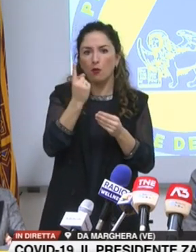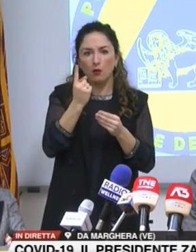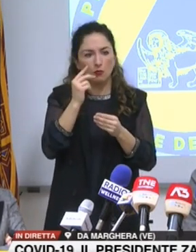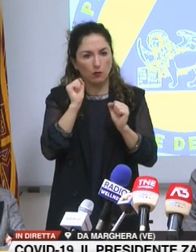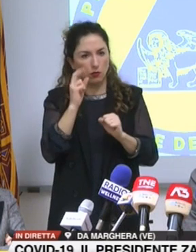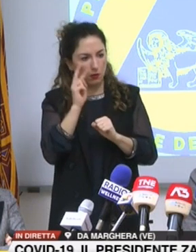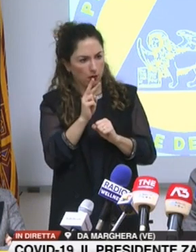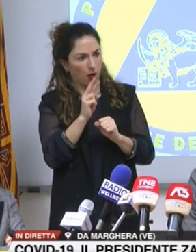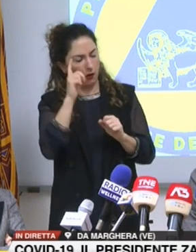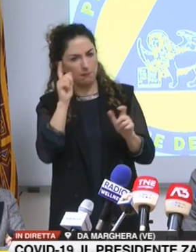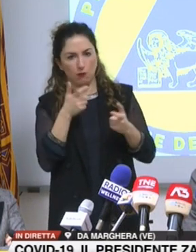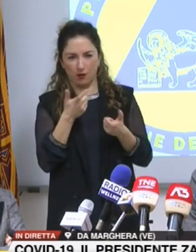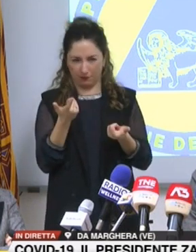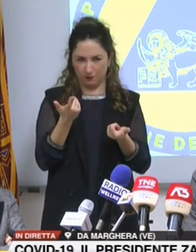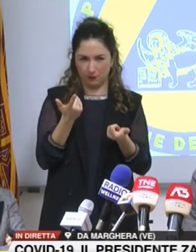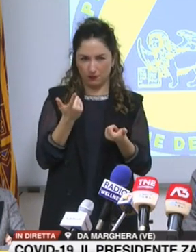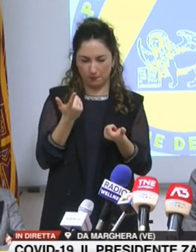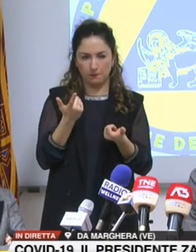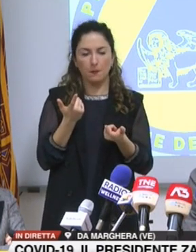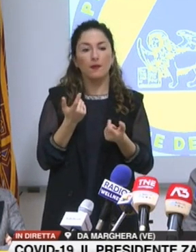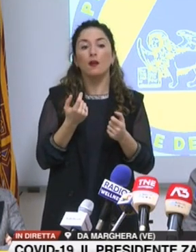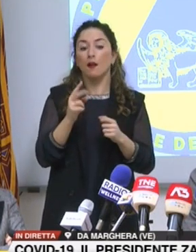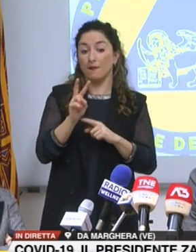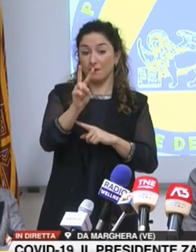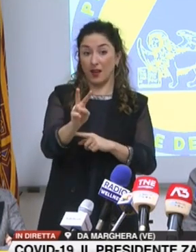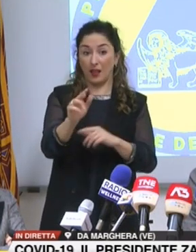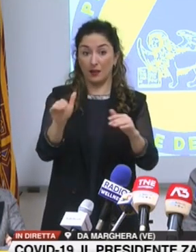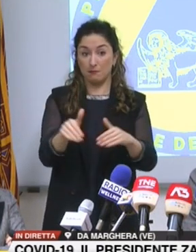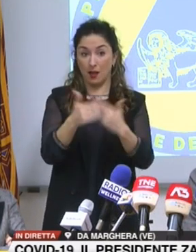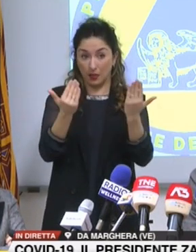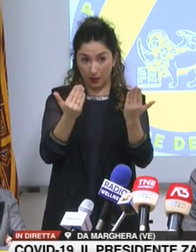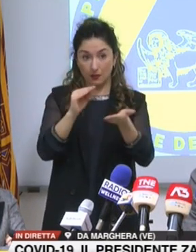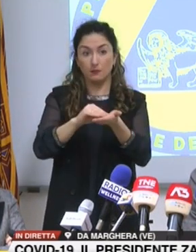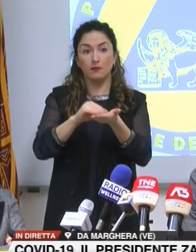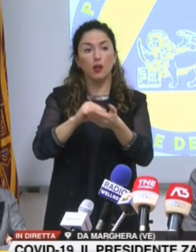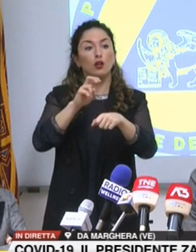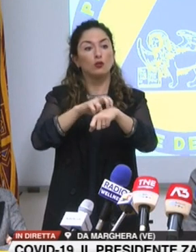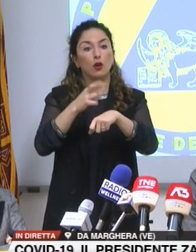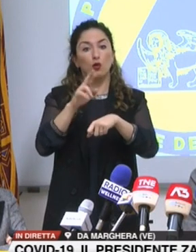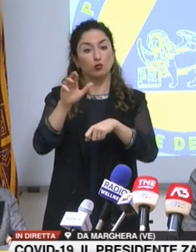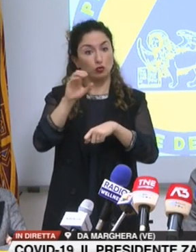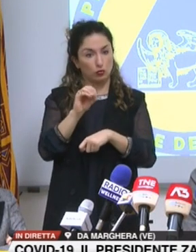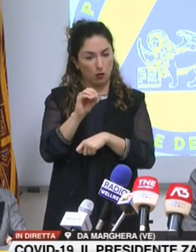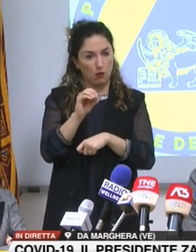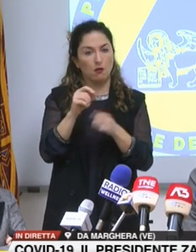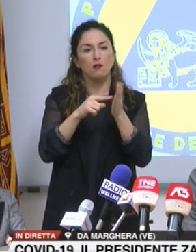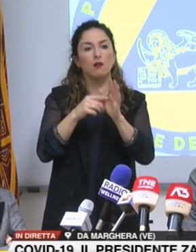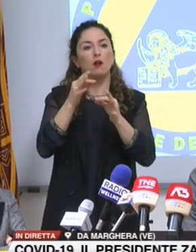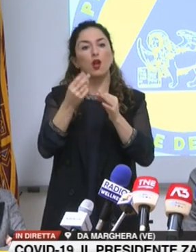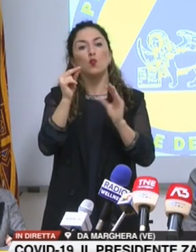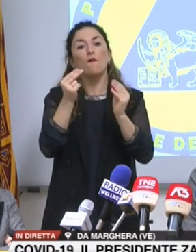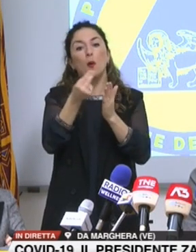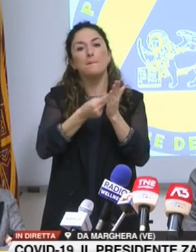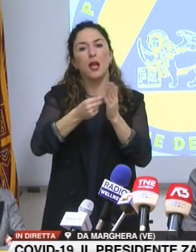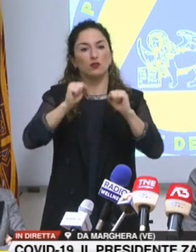aspetta. Dall'altro voglio anche ricordarvi che venerdì mattina ci sarà la dottoressa Russo che presenterà il nuovo piano di sanità